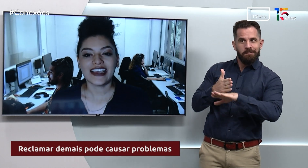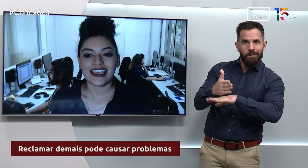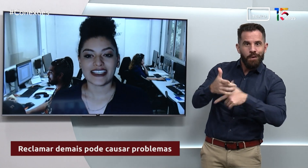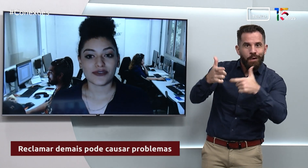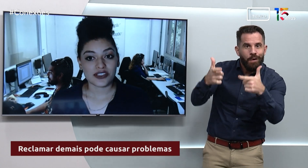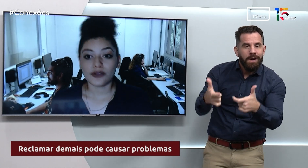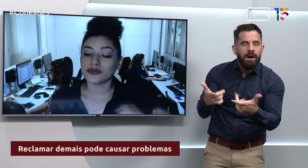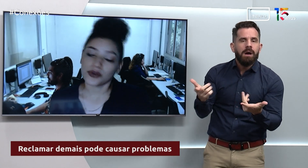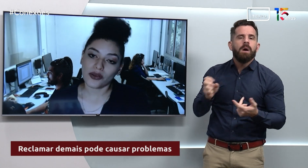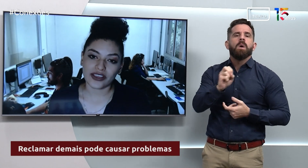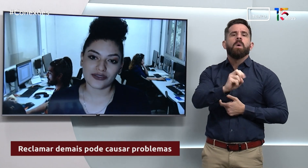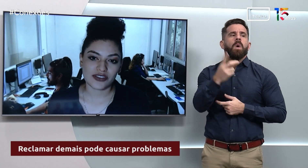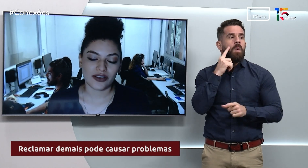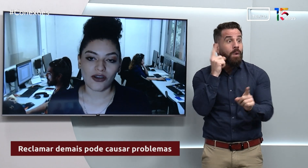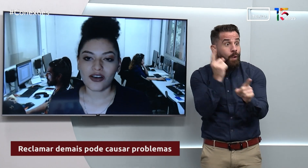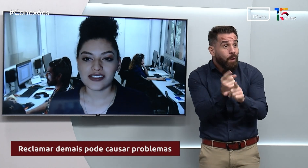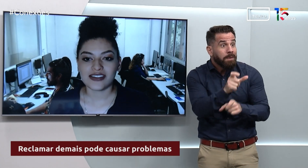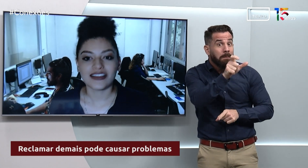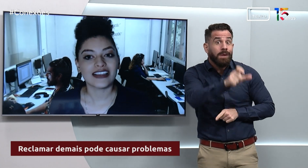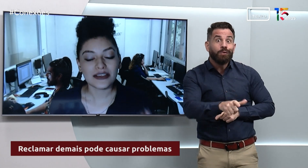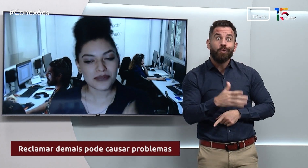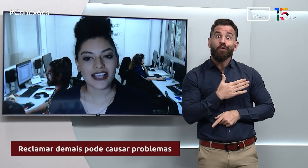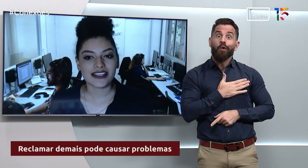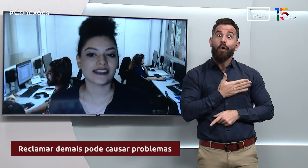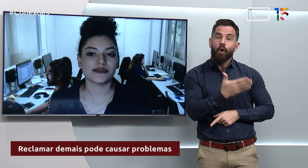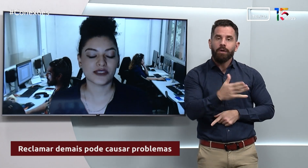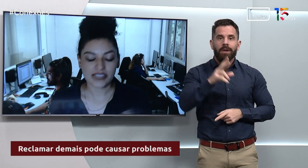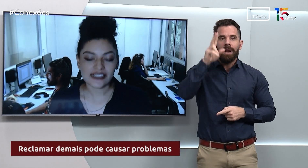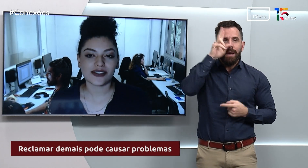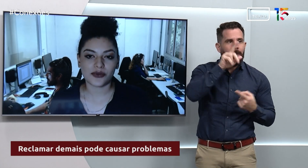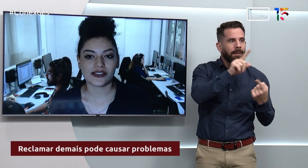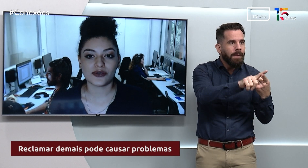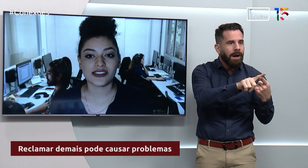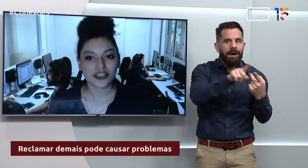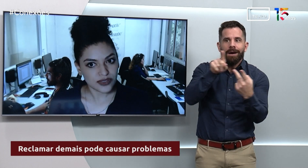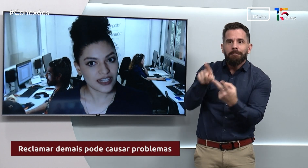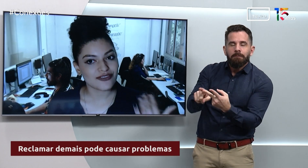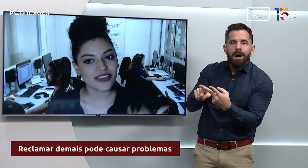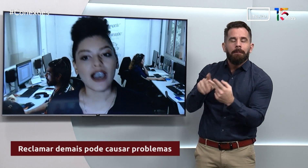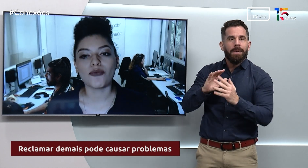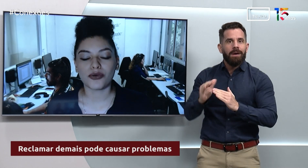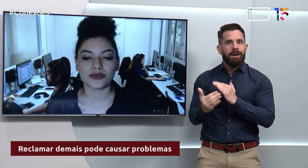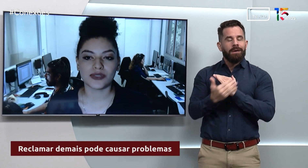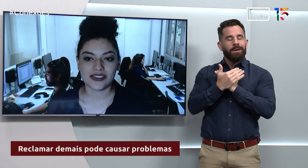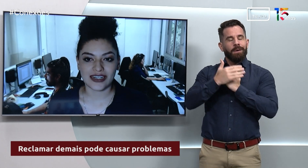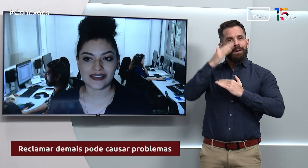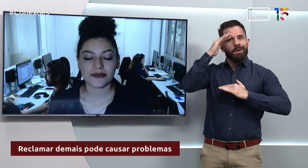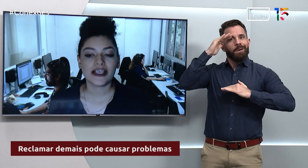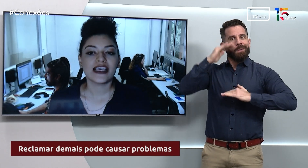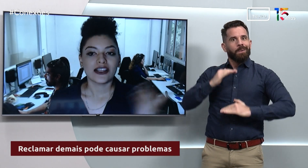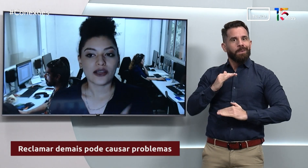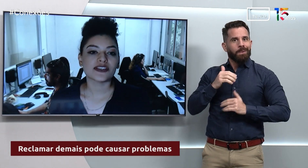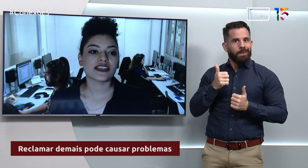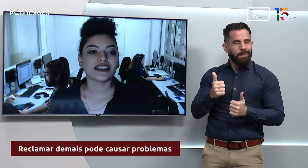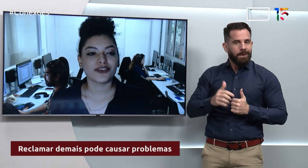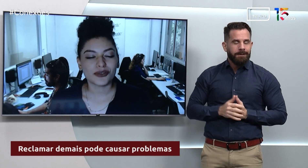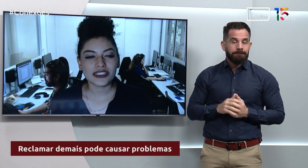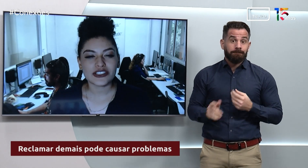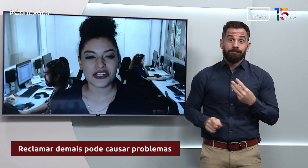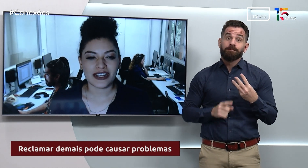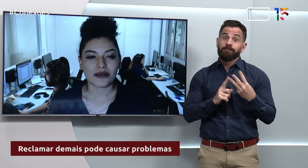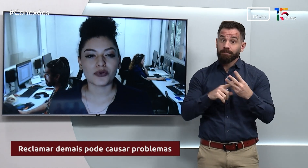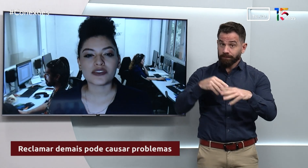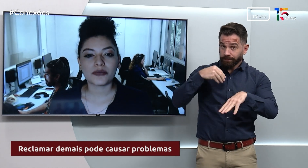está, se você encontrou alguém que você gosta, lembrar dessas situações ajuda a aliviar um pouco do estresse. Logo em seguida vem